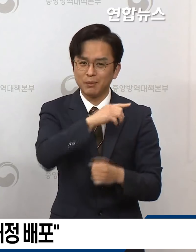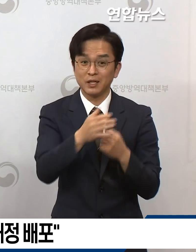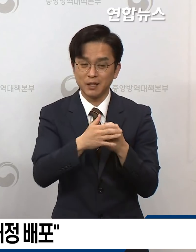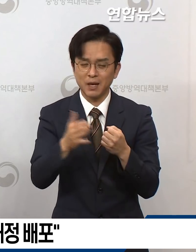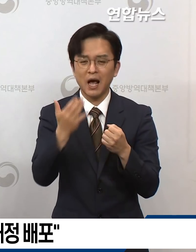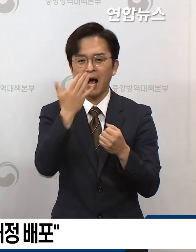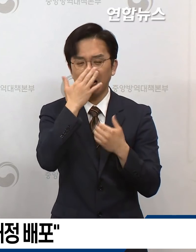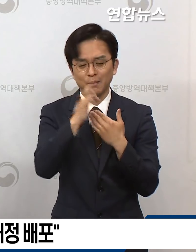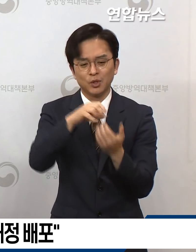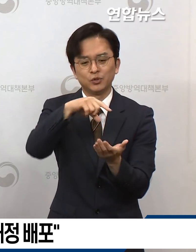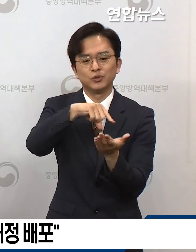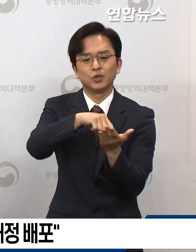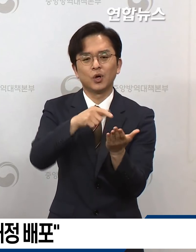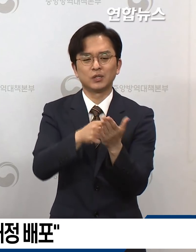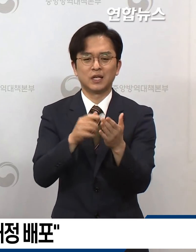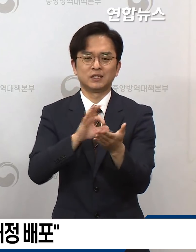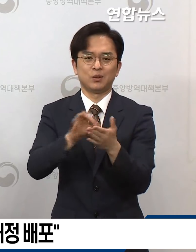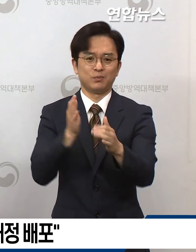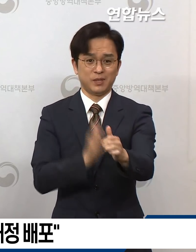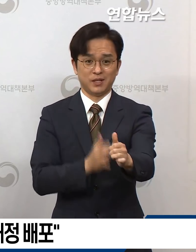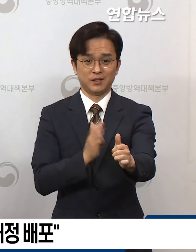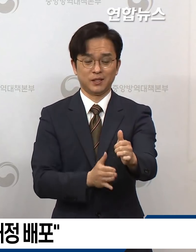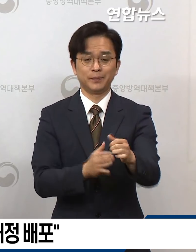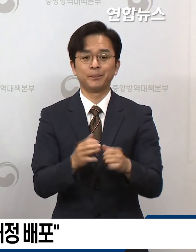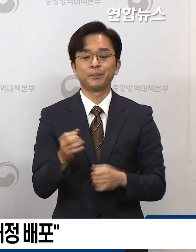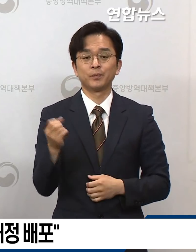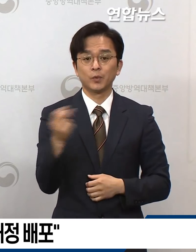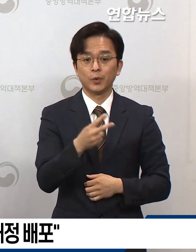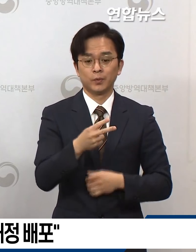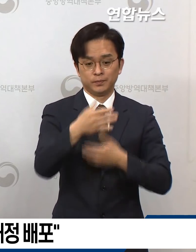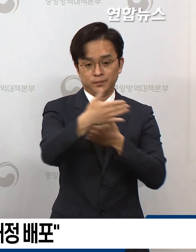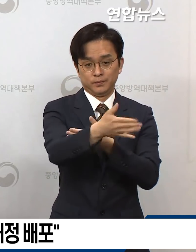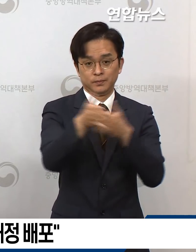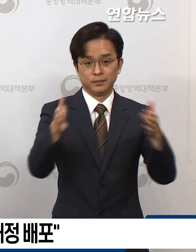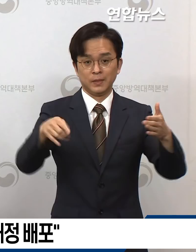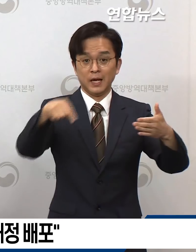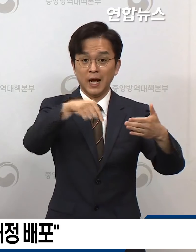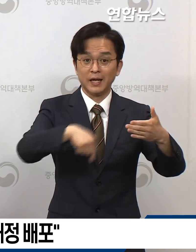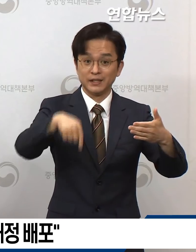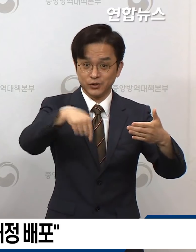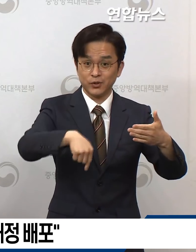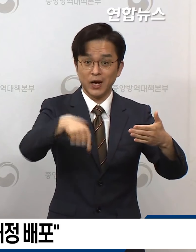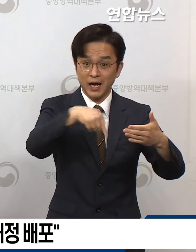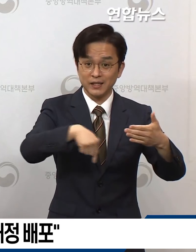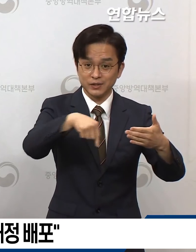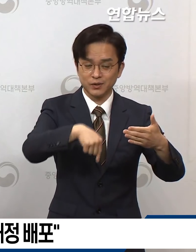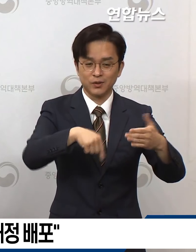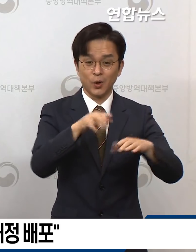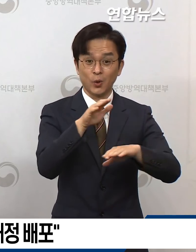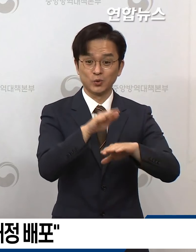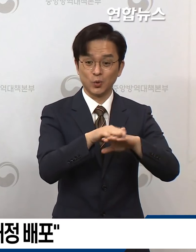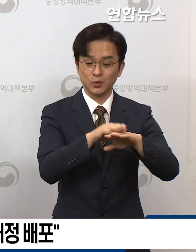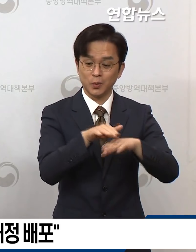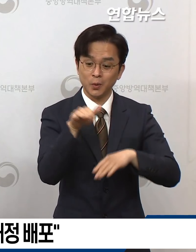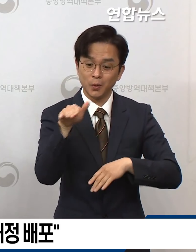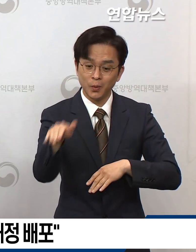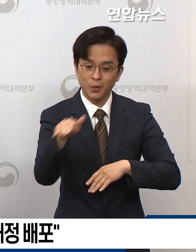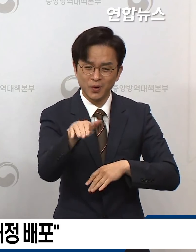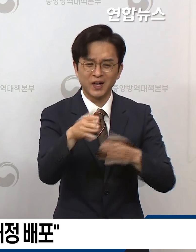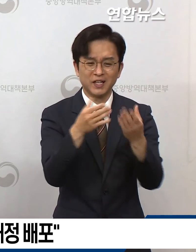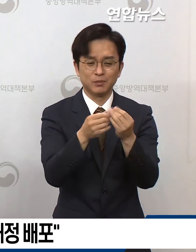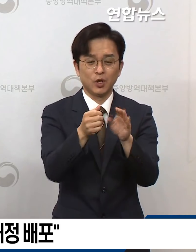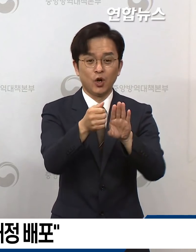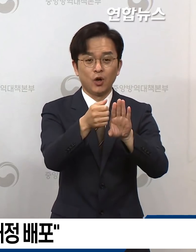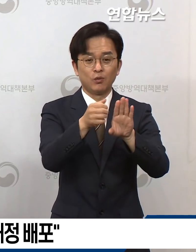권고하였습니다. 특히 실내에서는 손이 빈번하게 접촉하는 표면을 차염소산